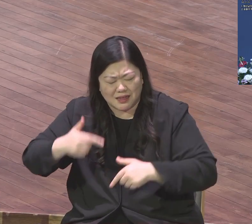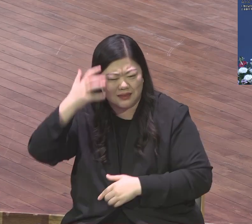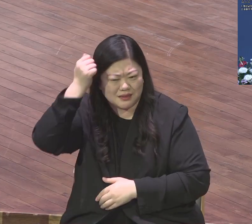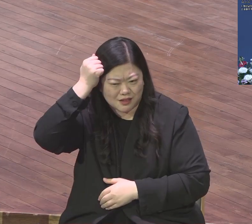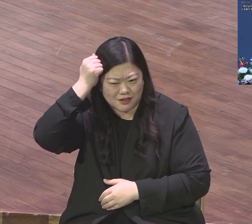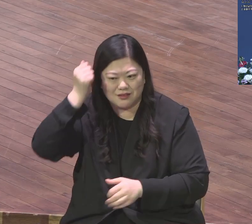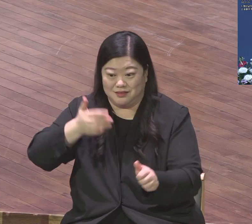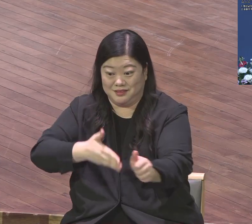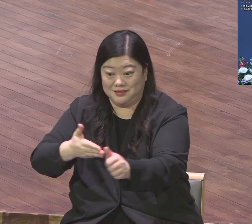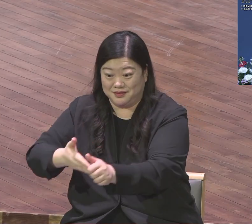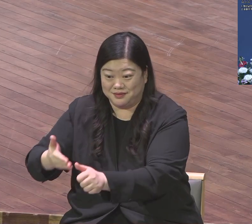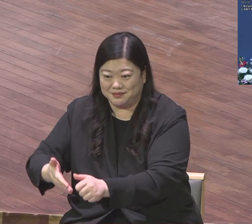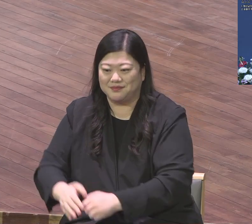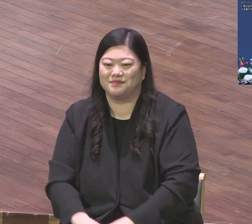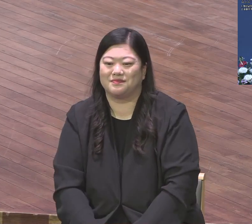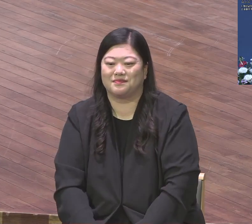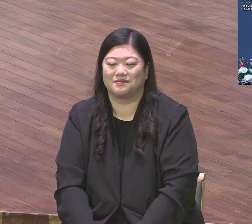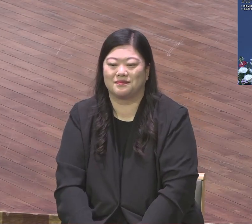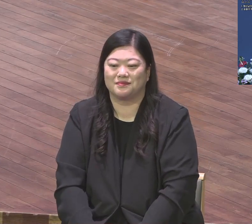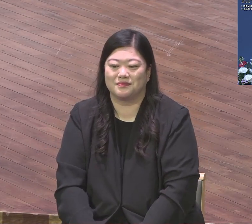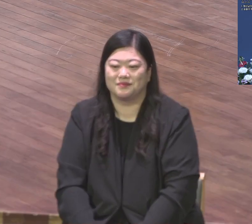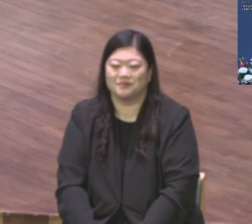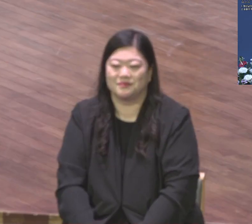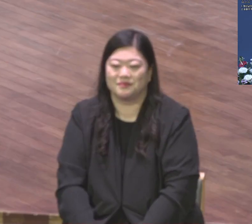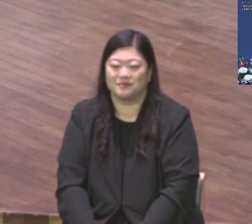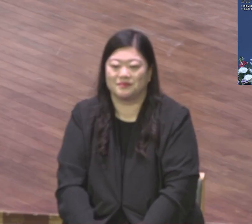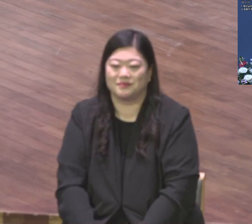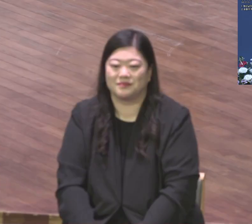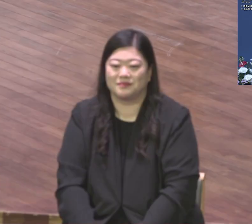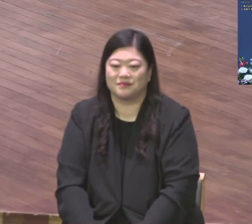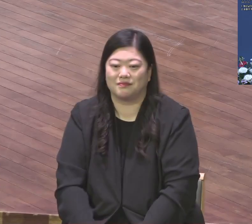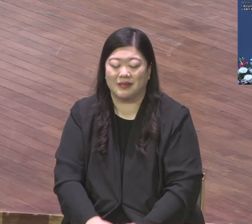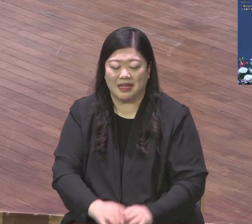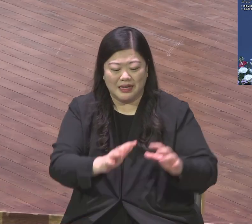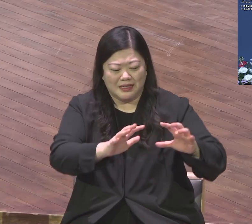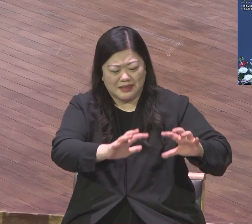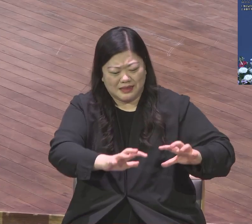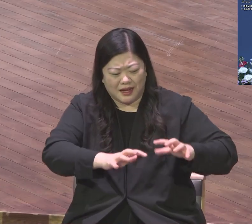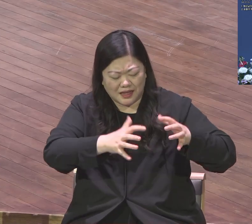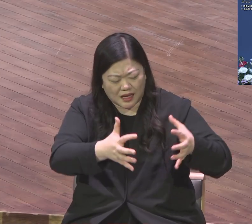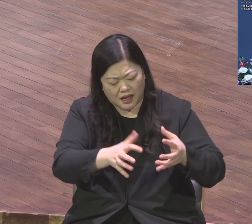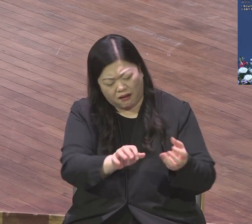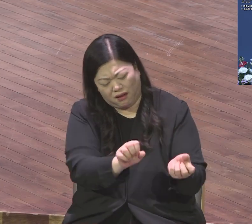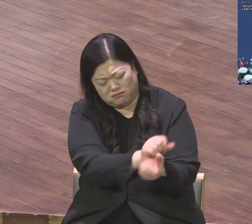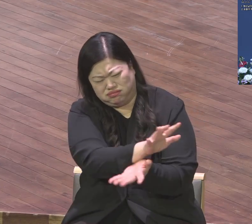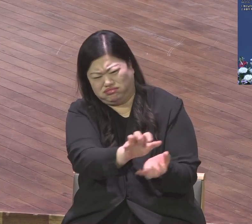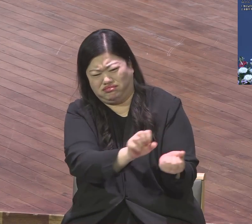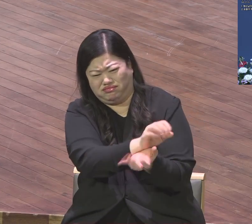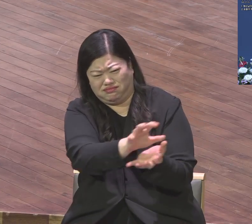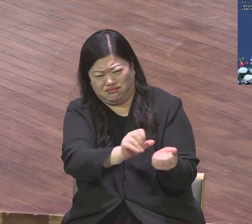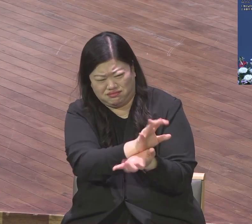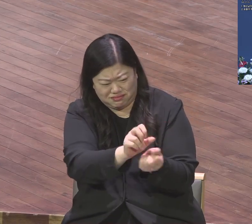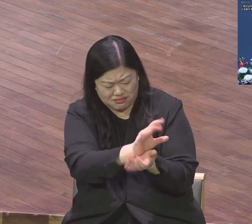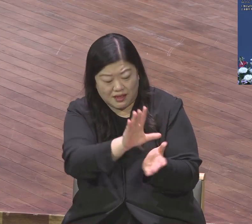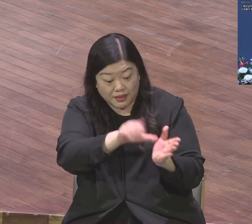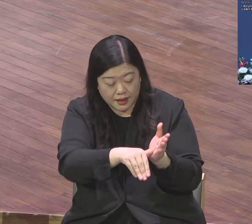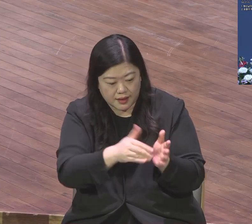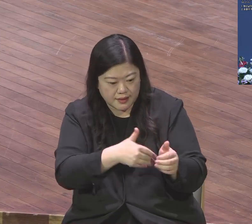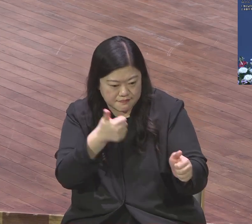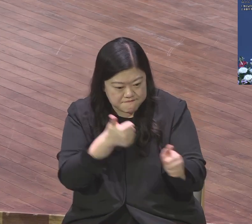복잡한 세상을 이기는 단순한 힘이 뭐냐? 그 원띵 바로 그리스도 예수의 마음을 품는